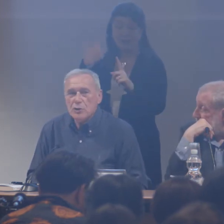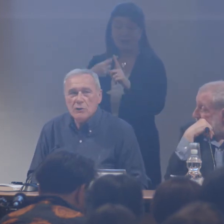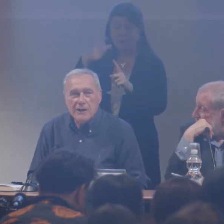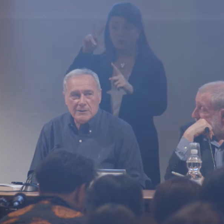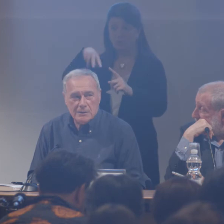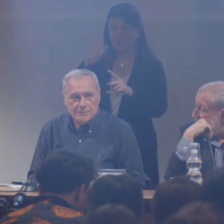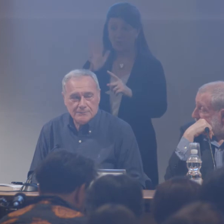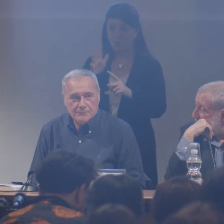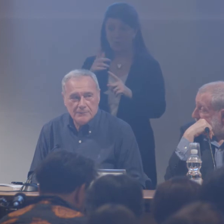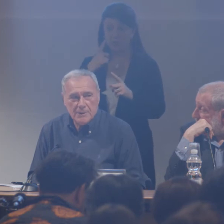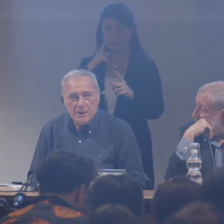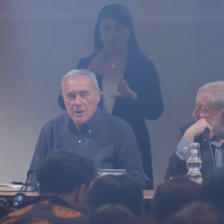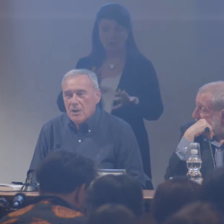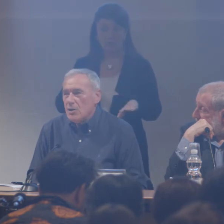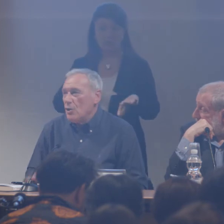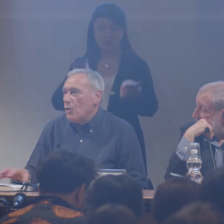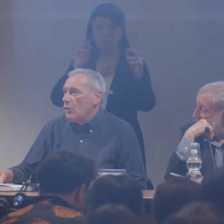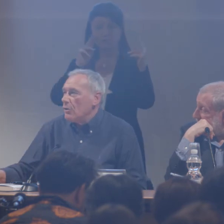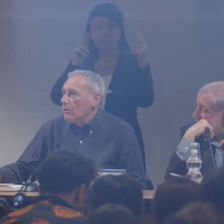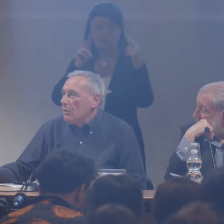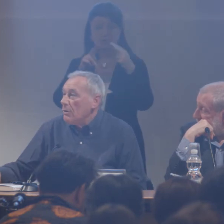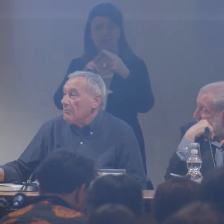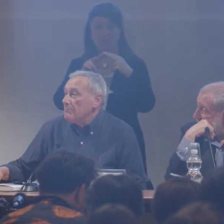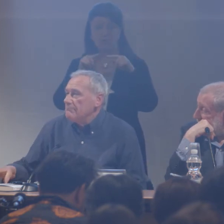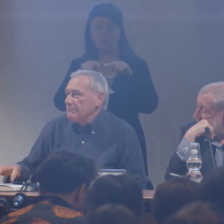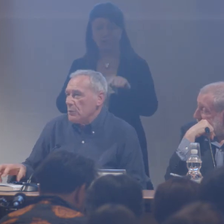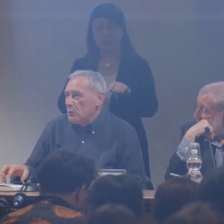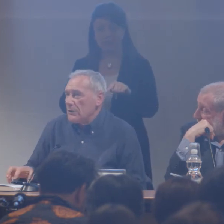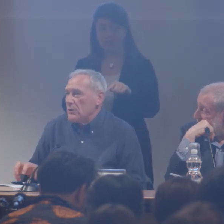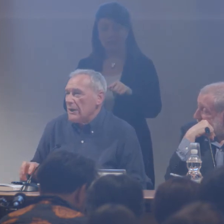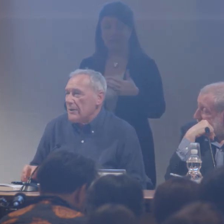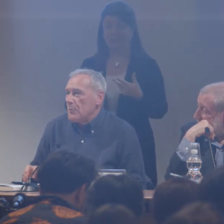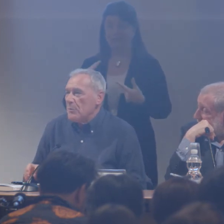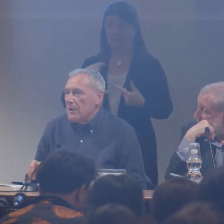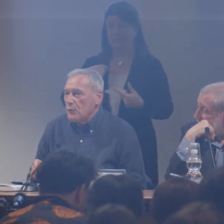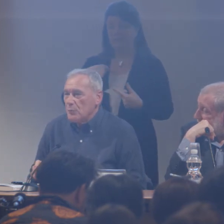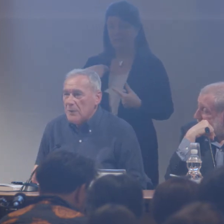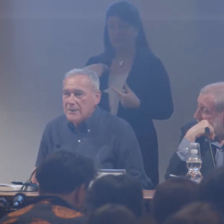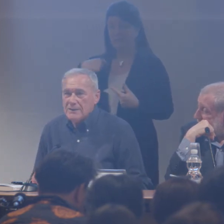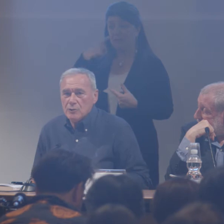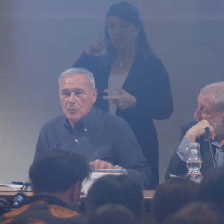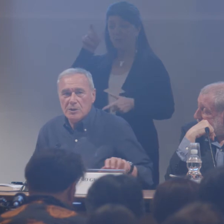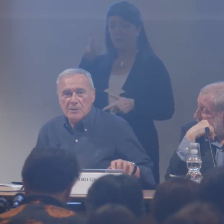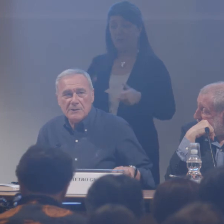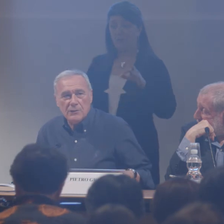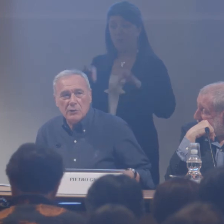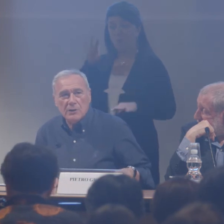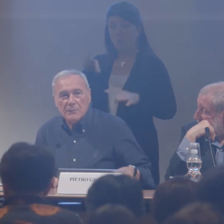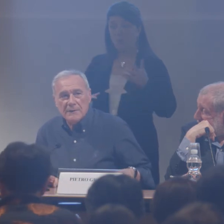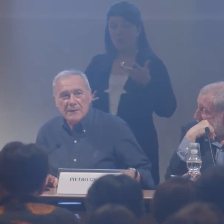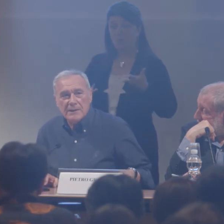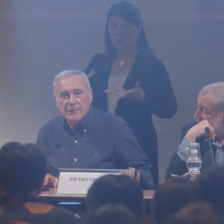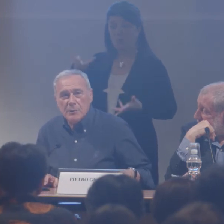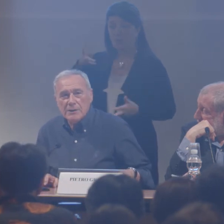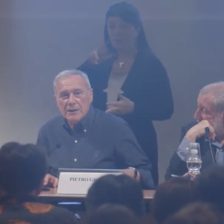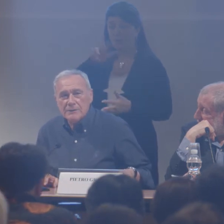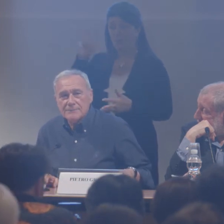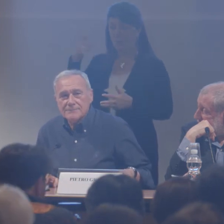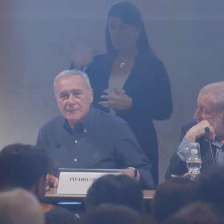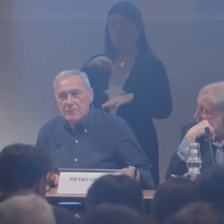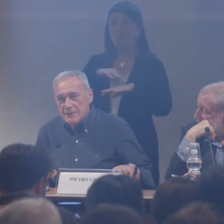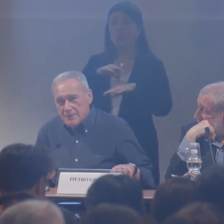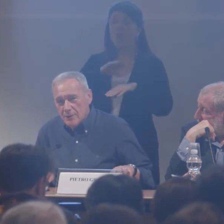siamo ritrovati. Io, procuratore della Repubblica supplente dopo le dimissioni del presidente